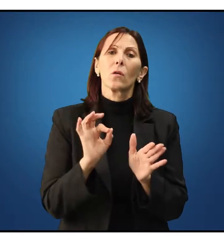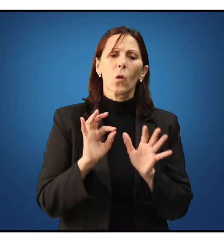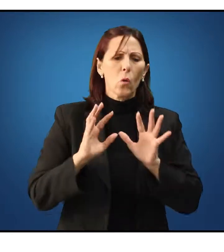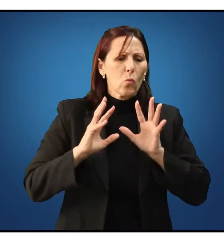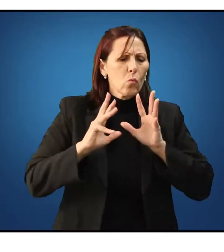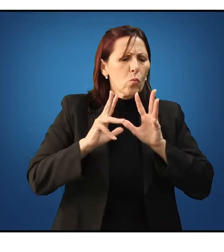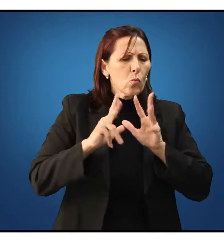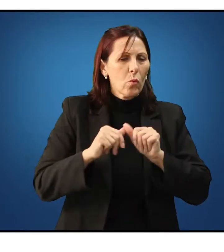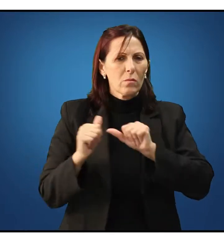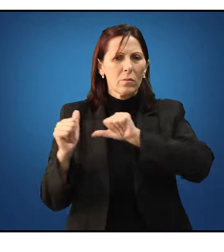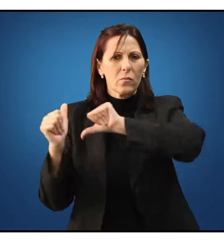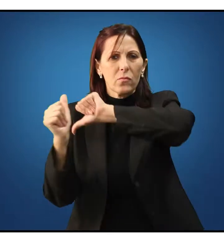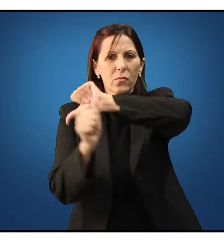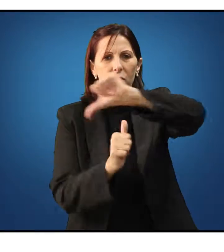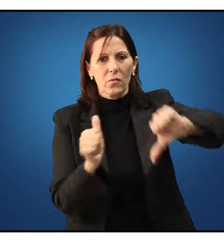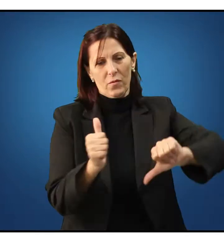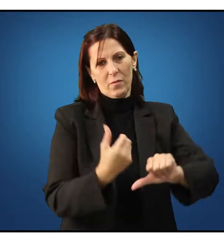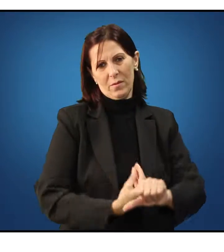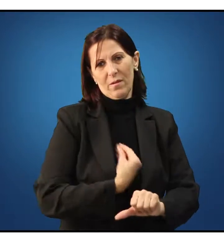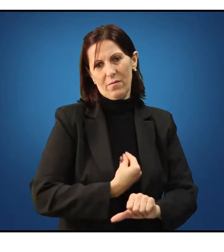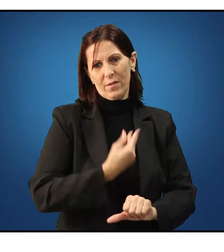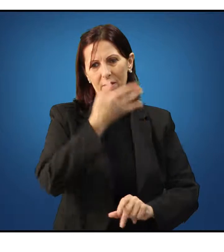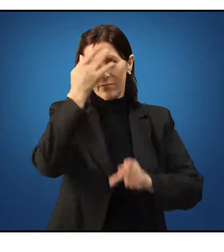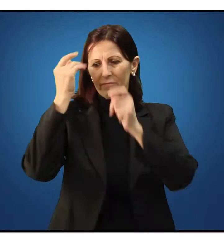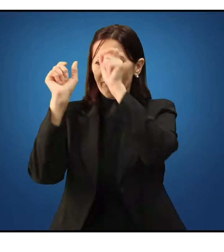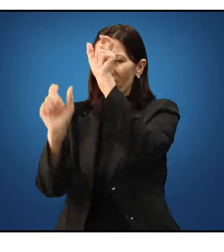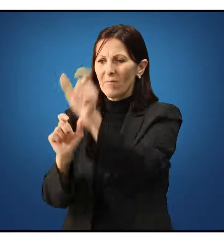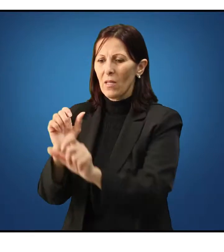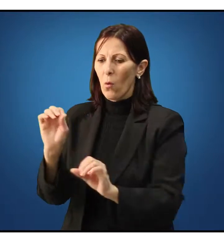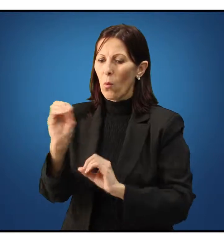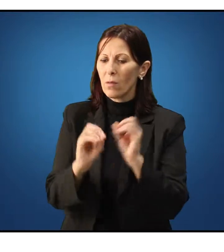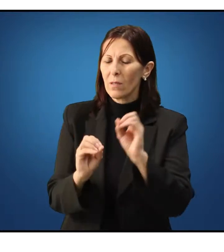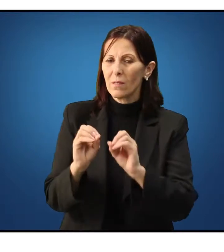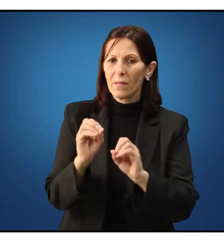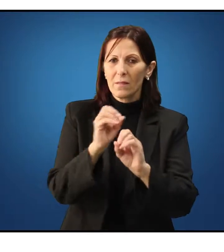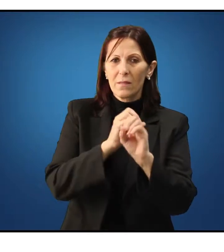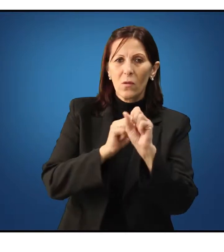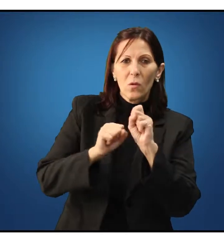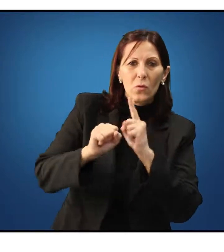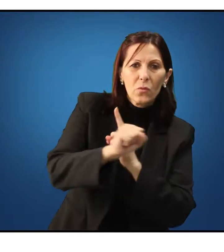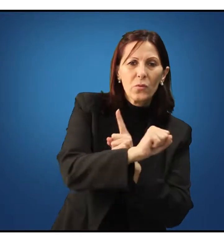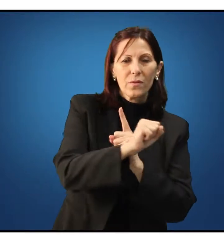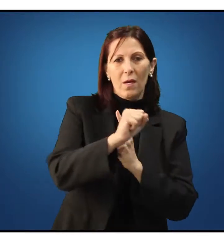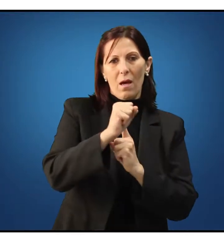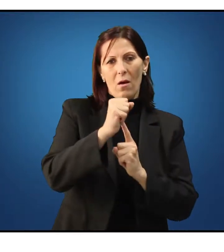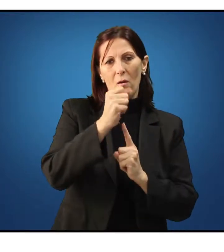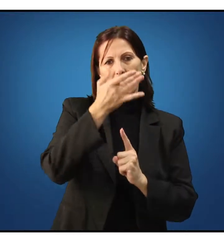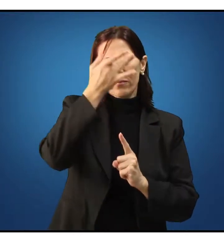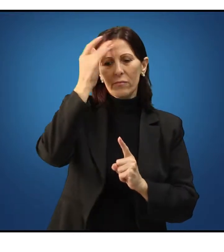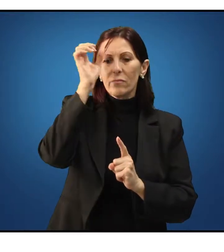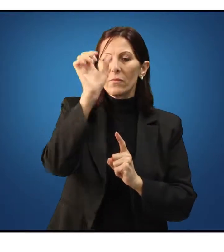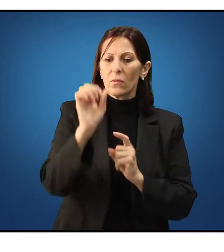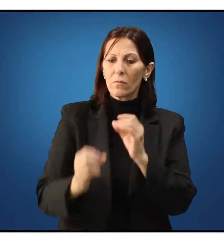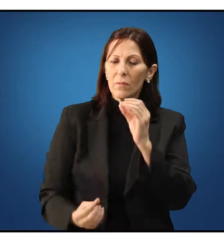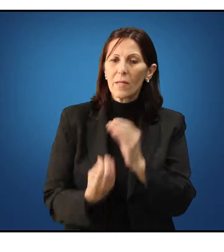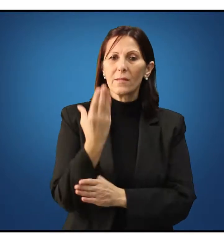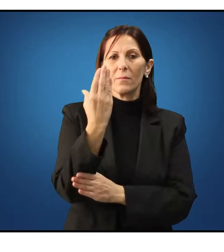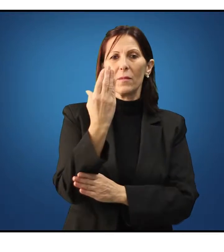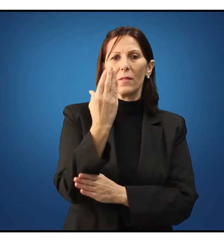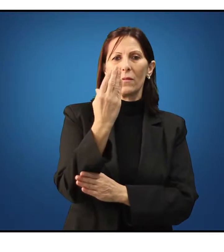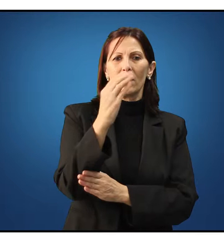transformação da vida humana, da organização social humana, também com o nascimento do capitalismo.